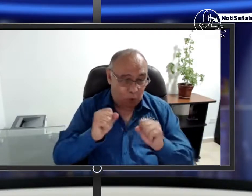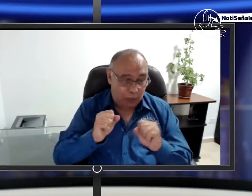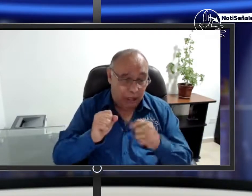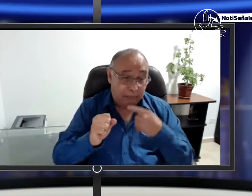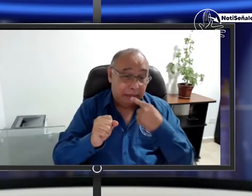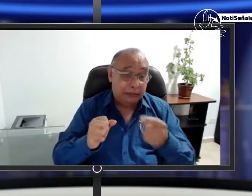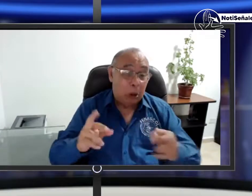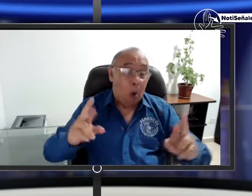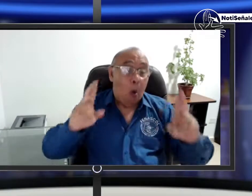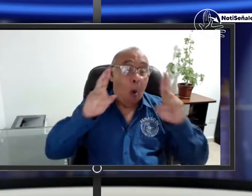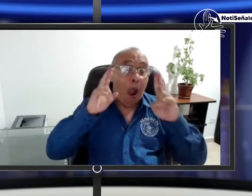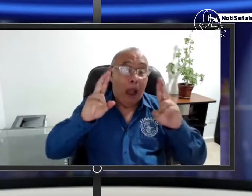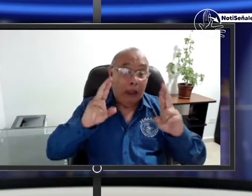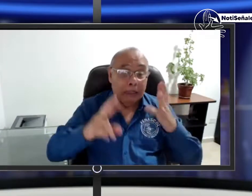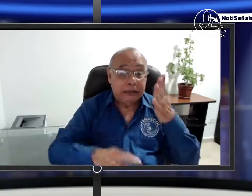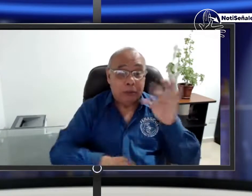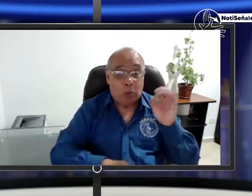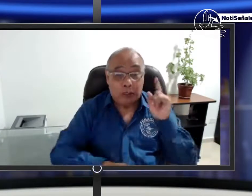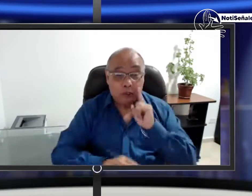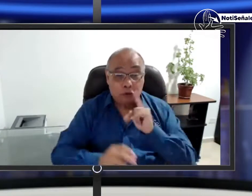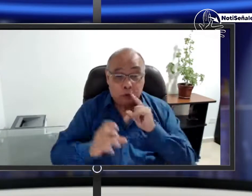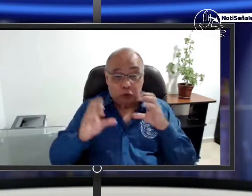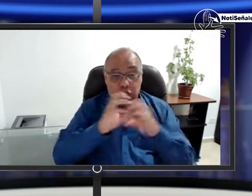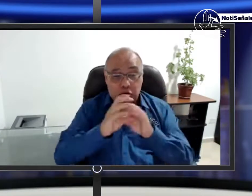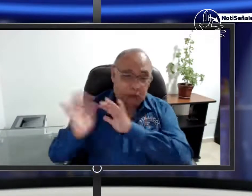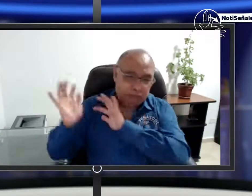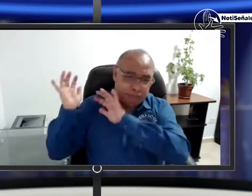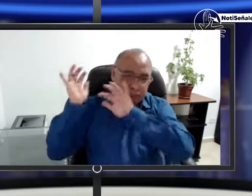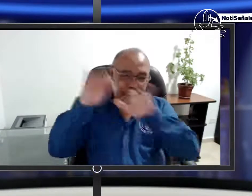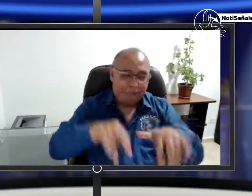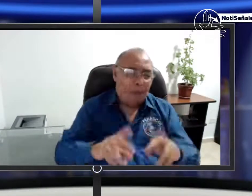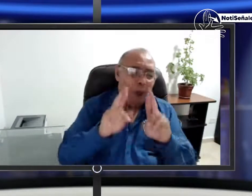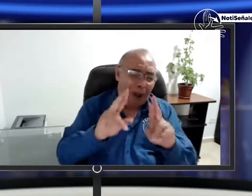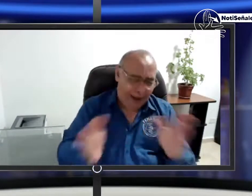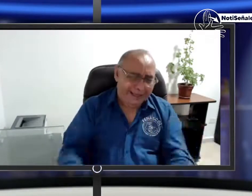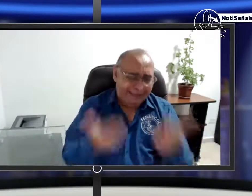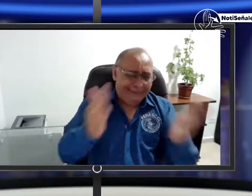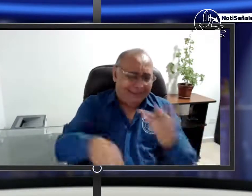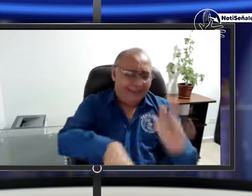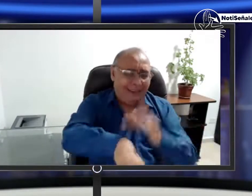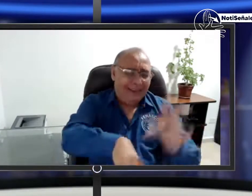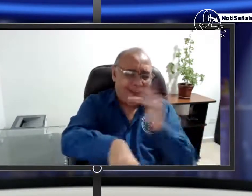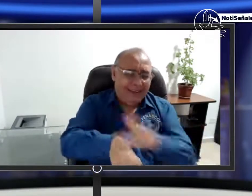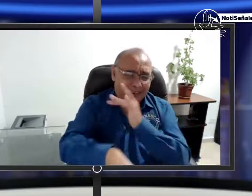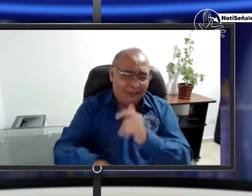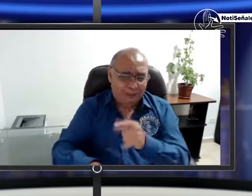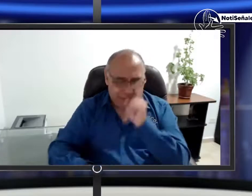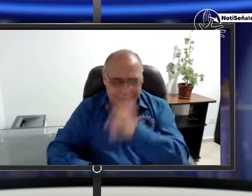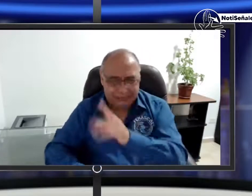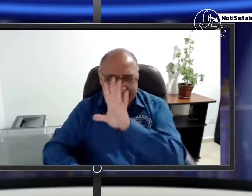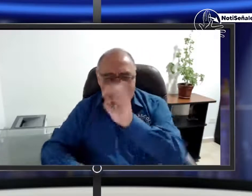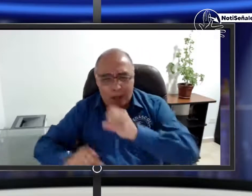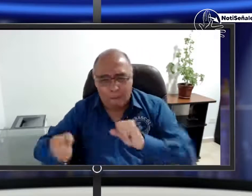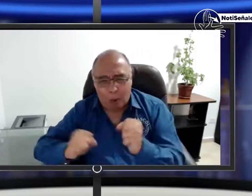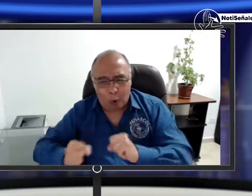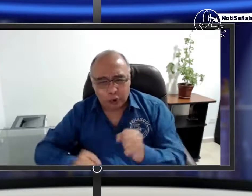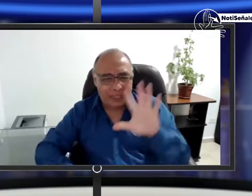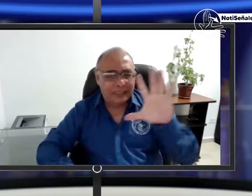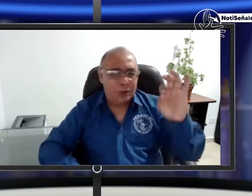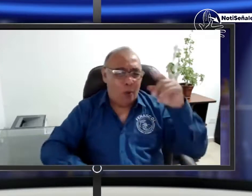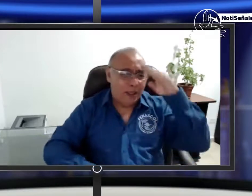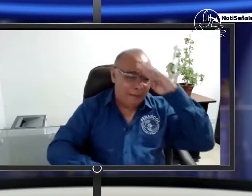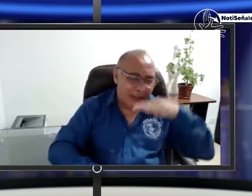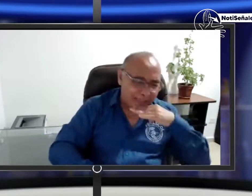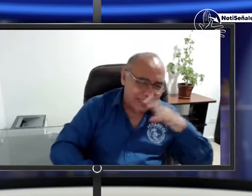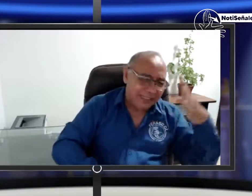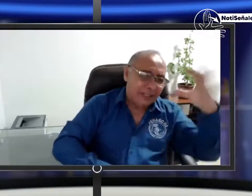o que de sur de wok el presidente indica que ojalá todos los que hagan parte del